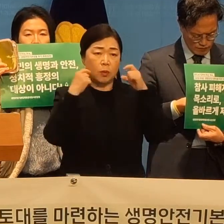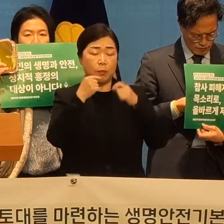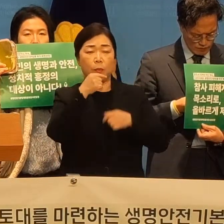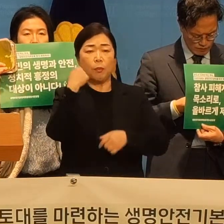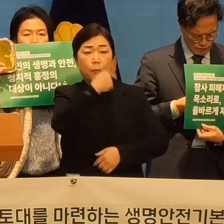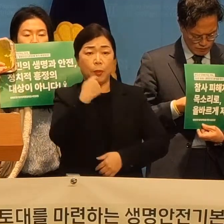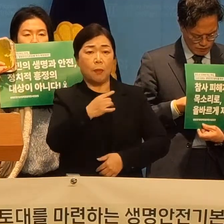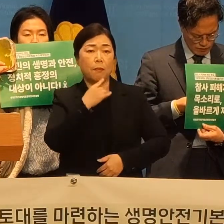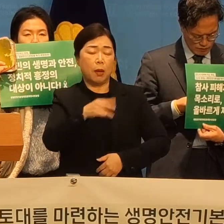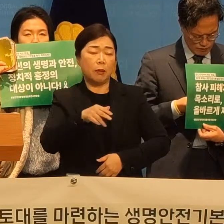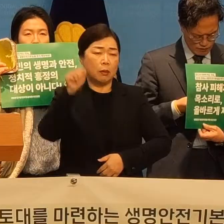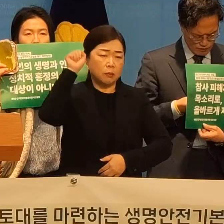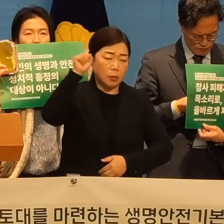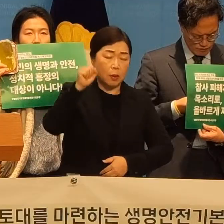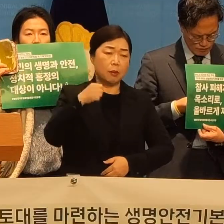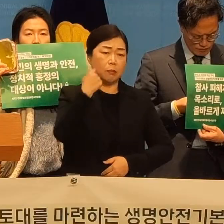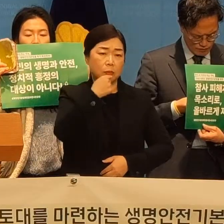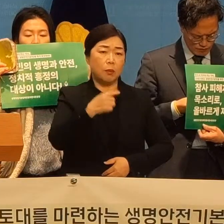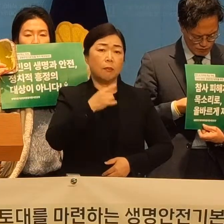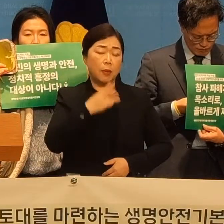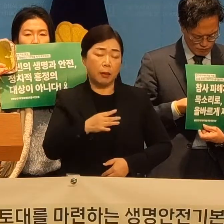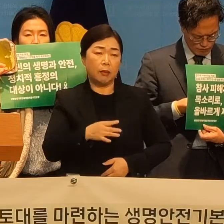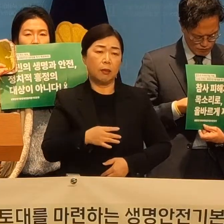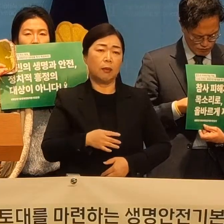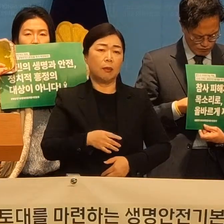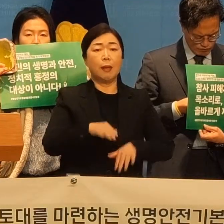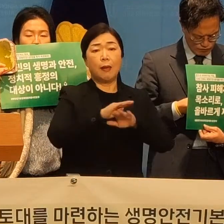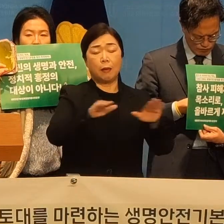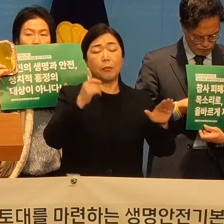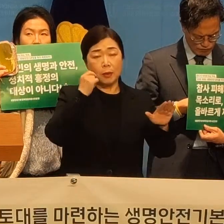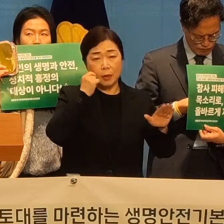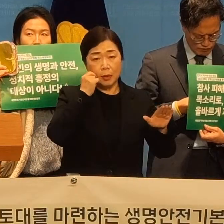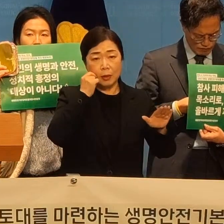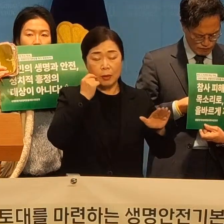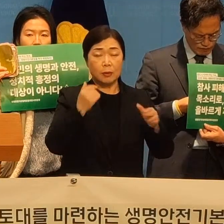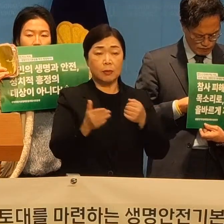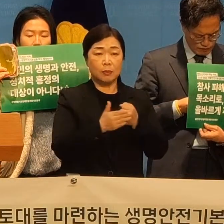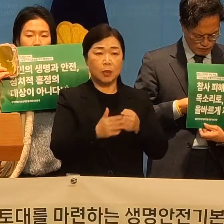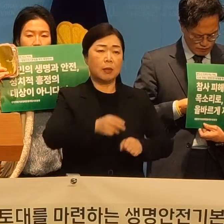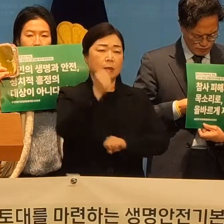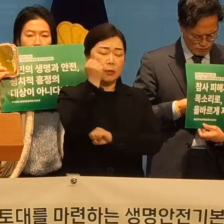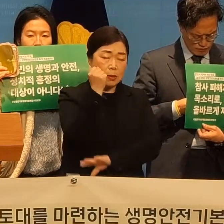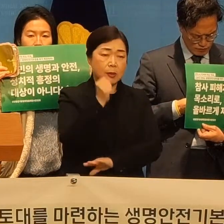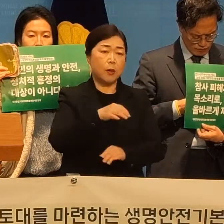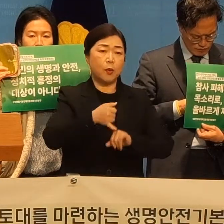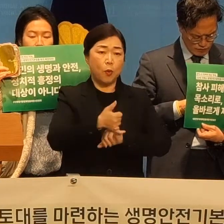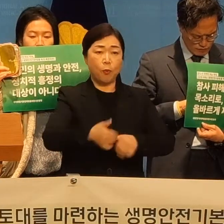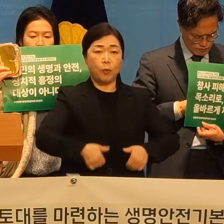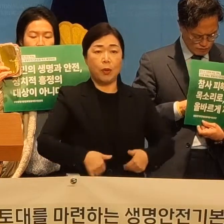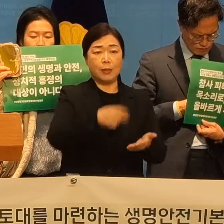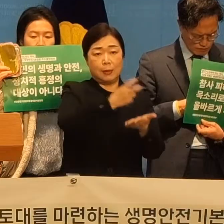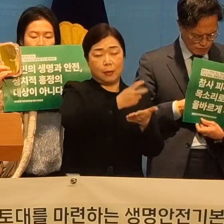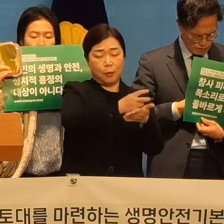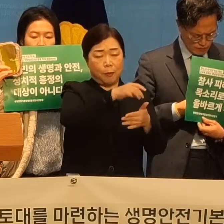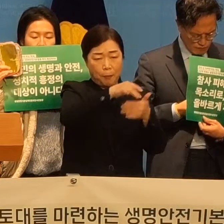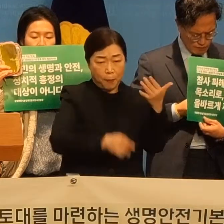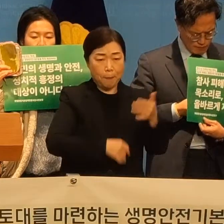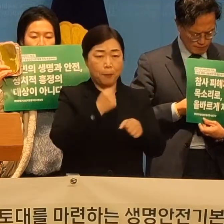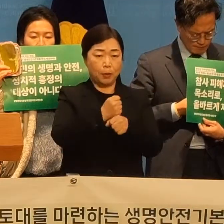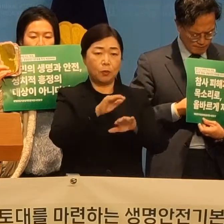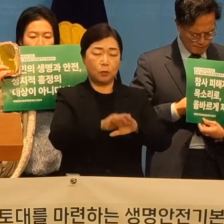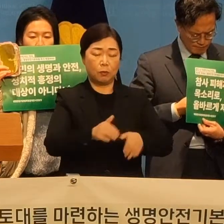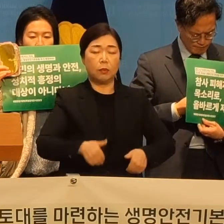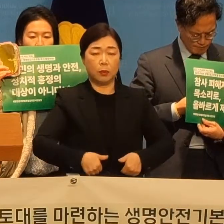않습니다. 이를 뒷받침할 실질적인 법과 제도가 반드시 필요합니다.